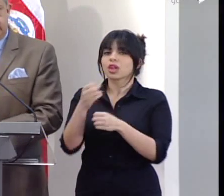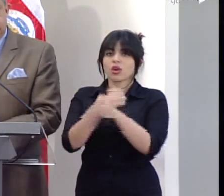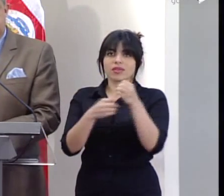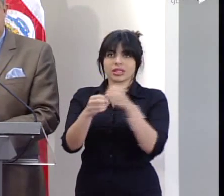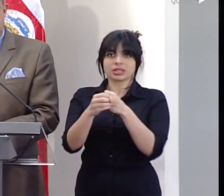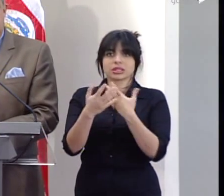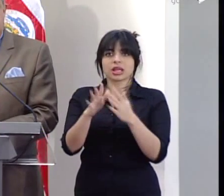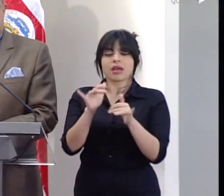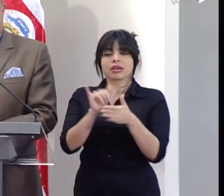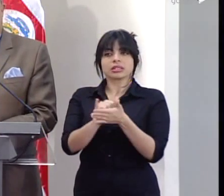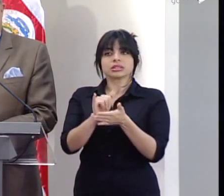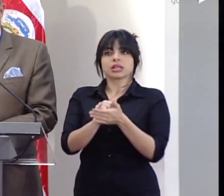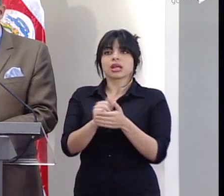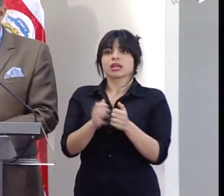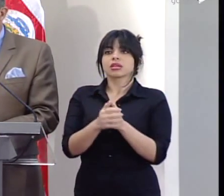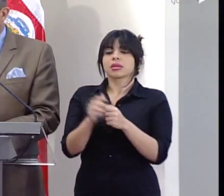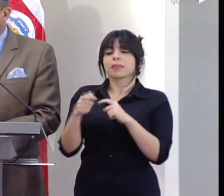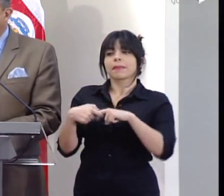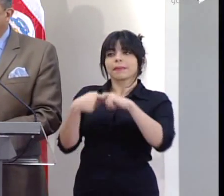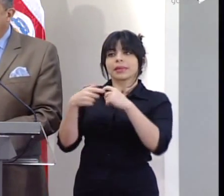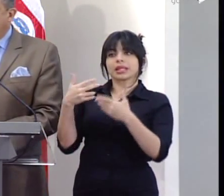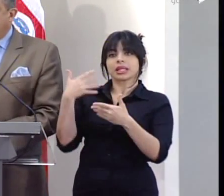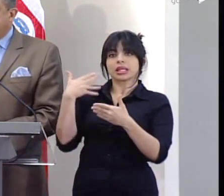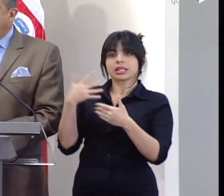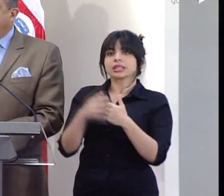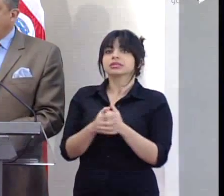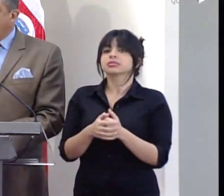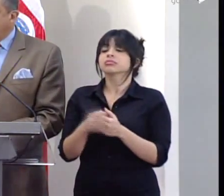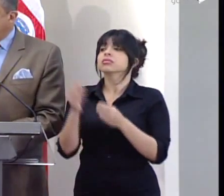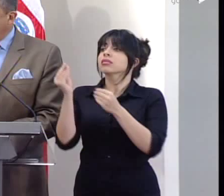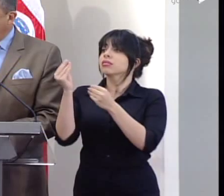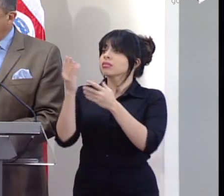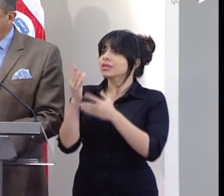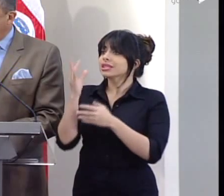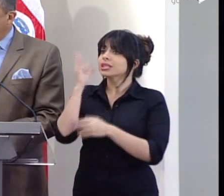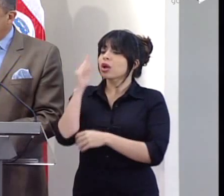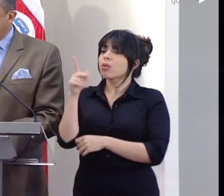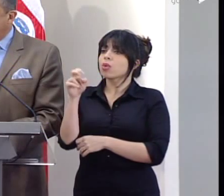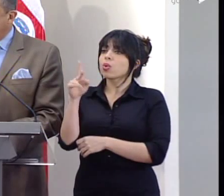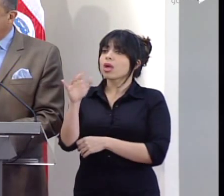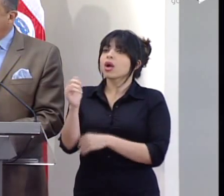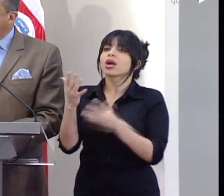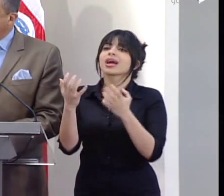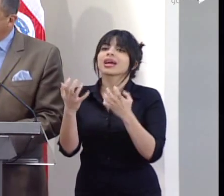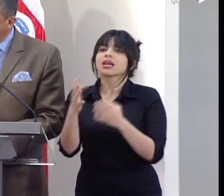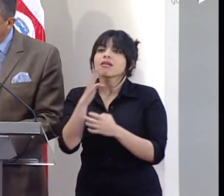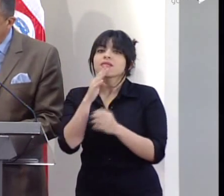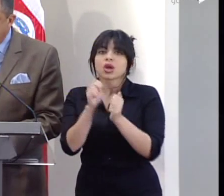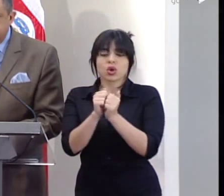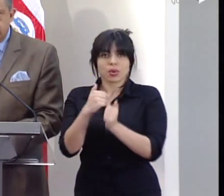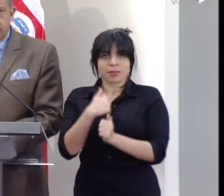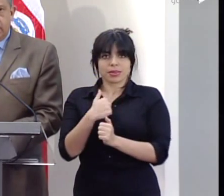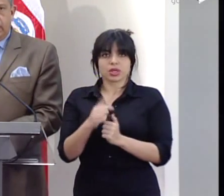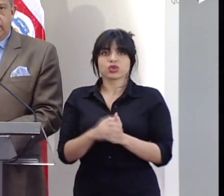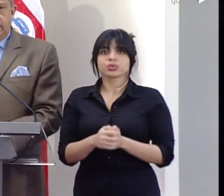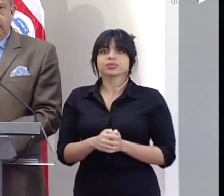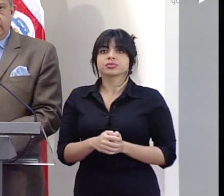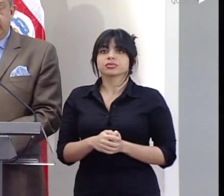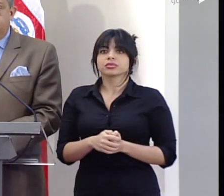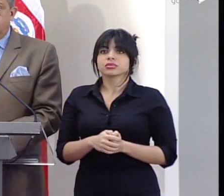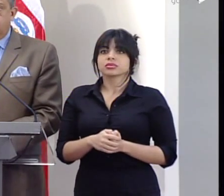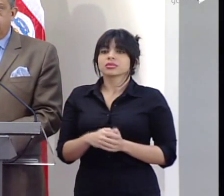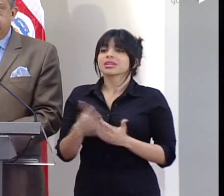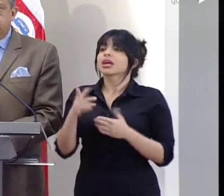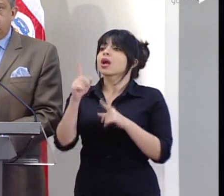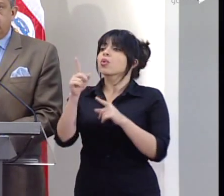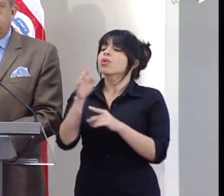oficina que habían estado pendientes, se me informó que la señora Procuradora quería conversar conmigo y